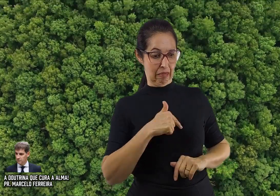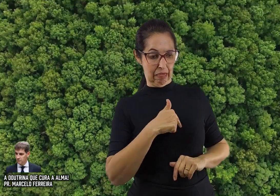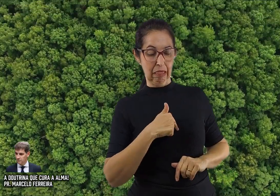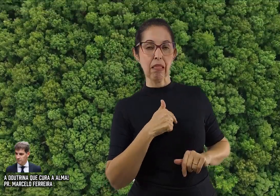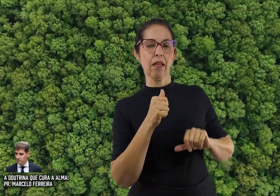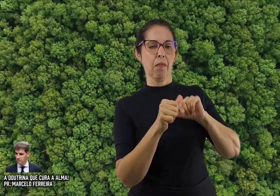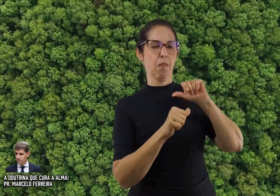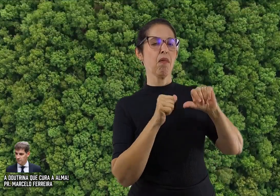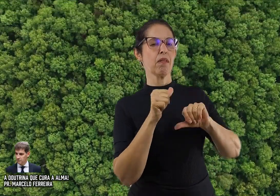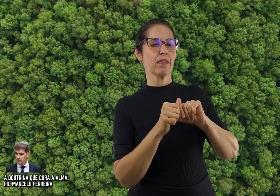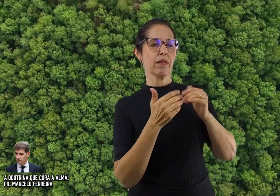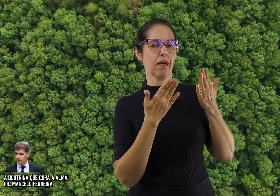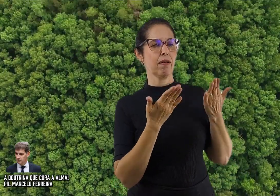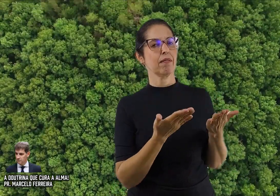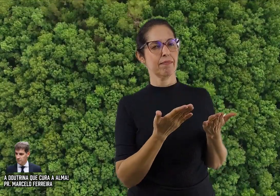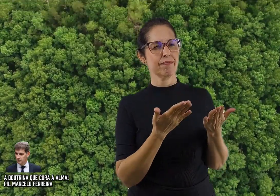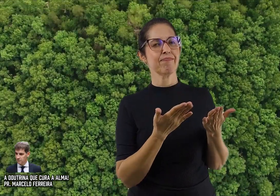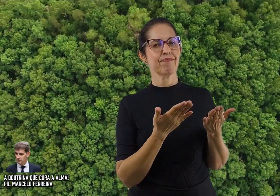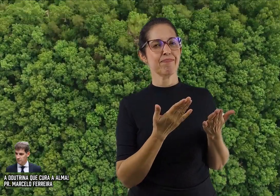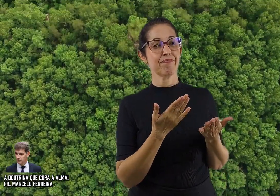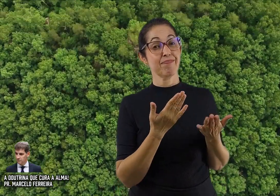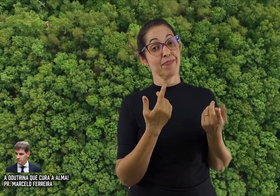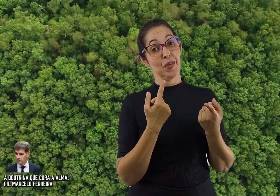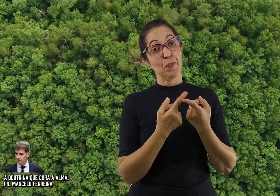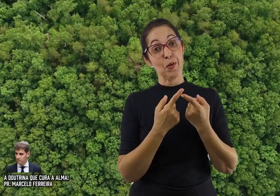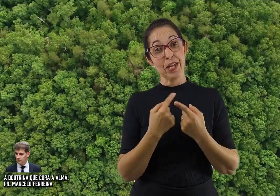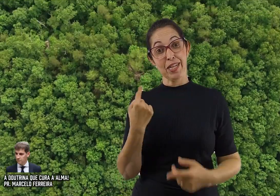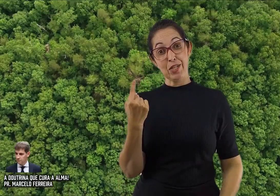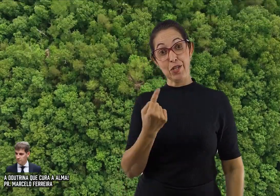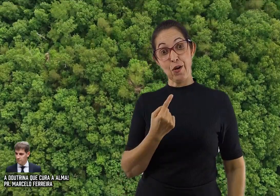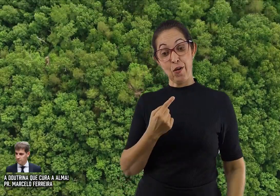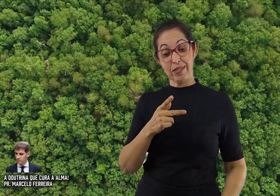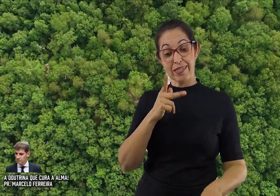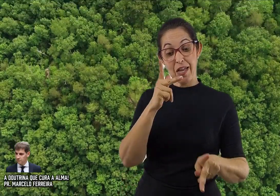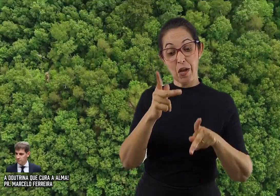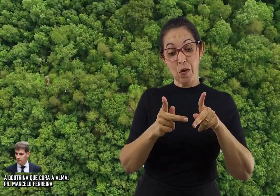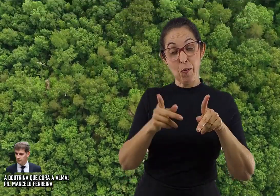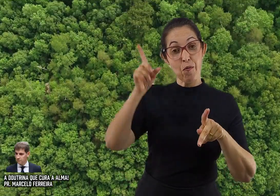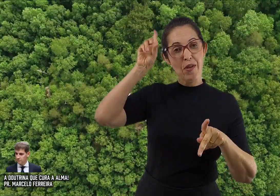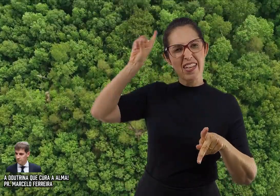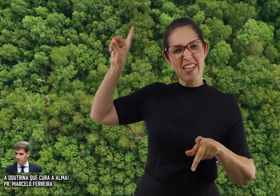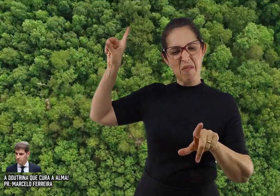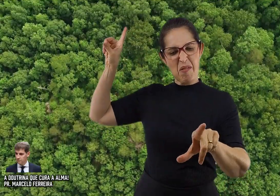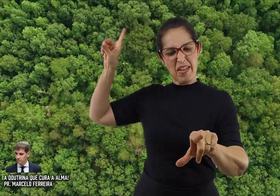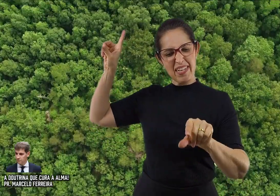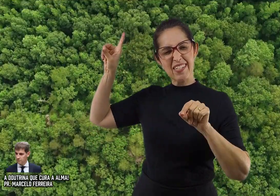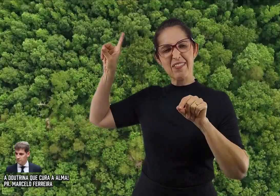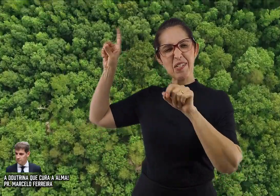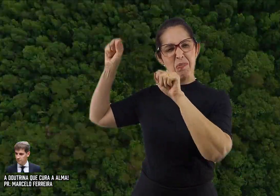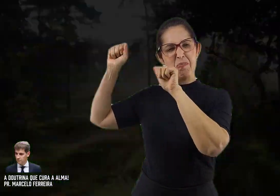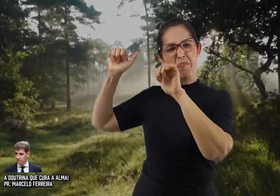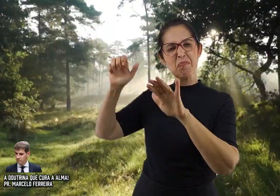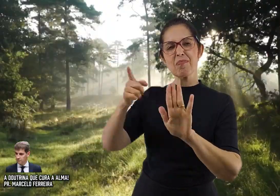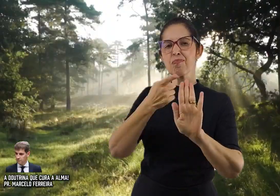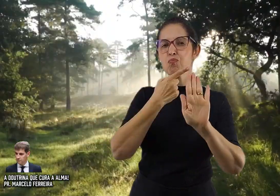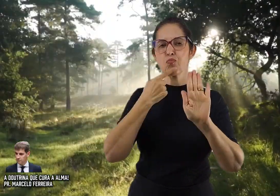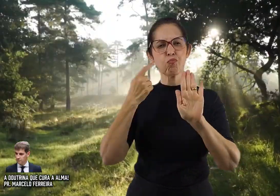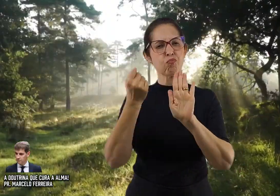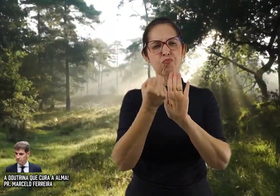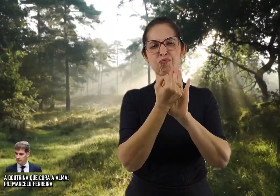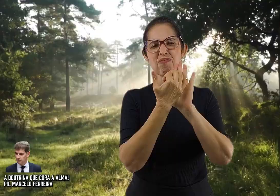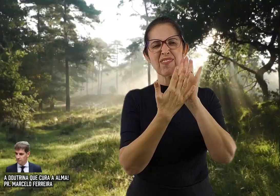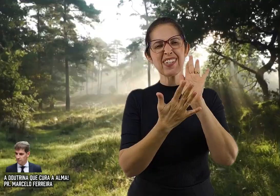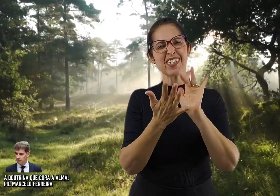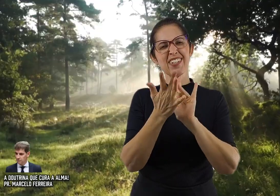preservados. Porque nós somos um povo eleito, separado, consagrado e santificado pelo sangue de Jesus,